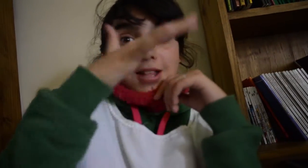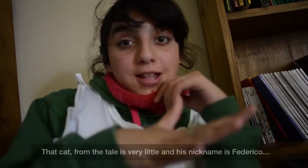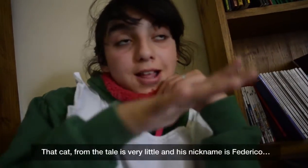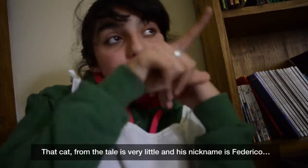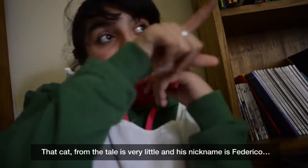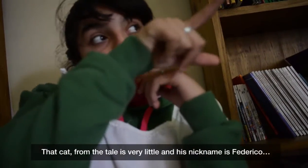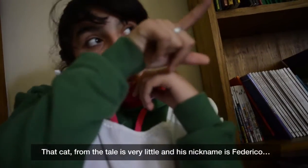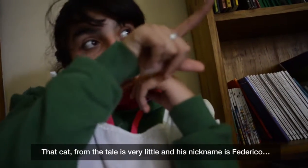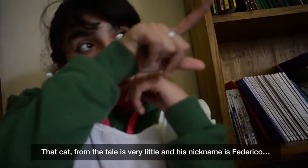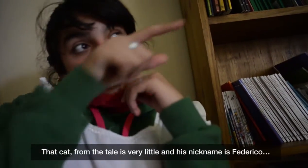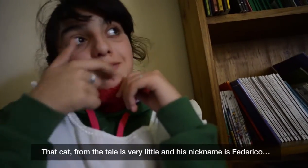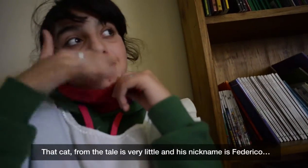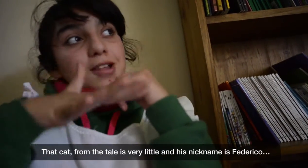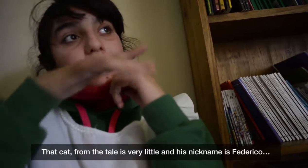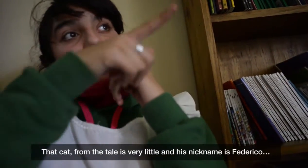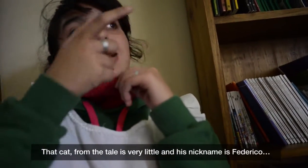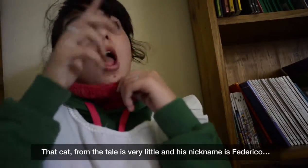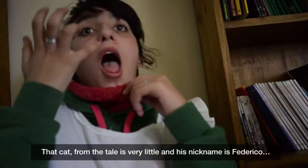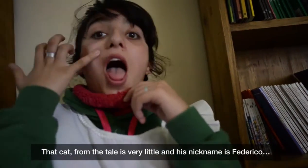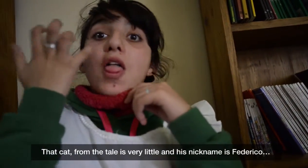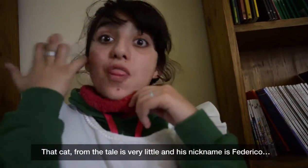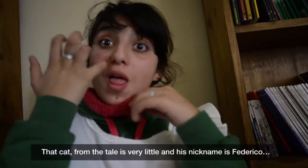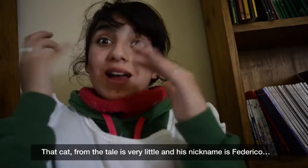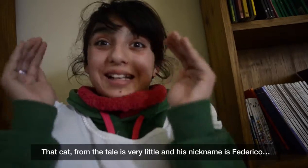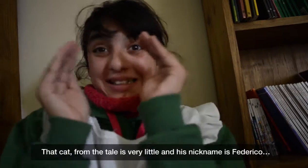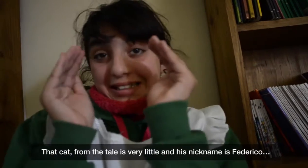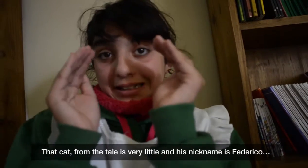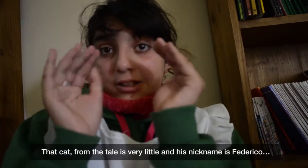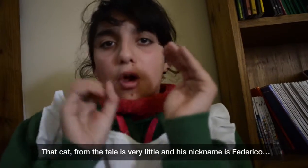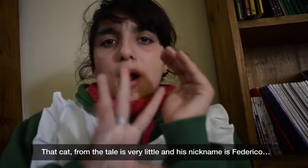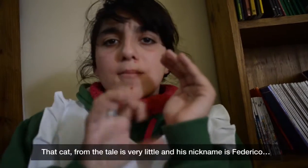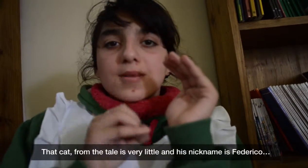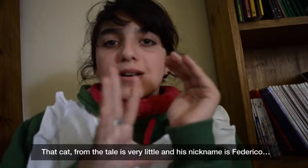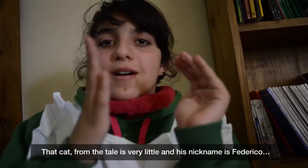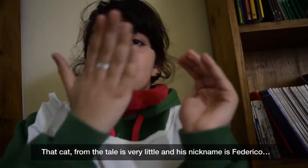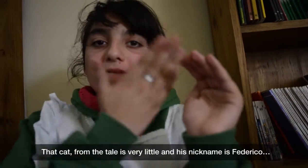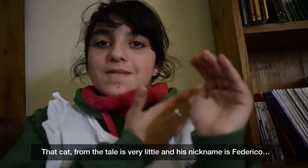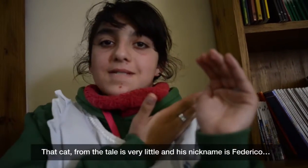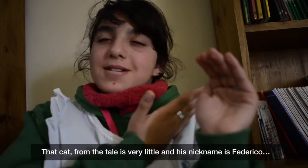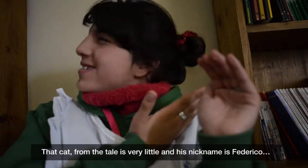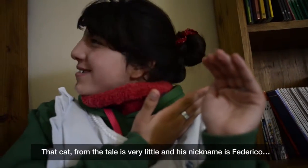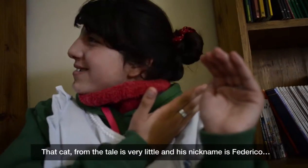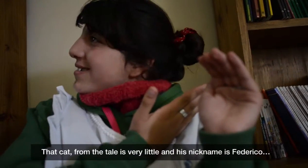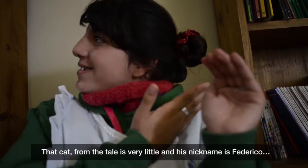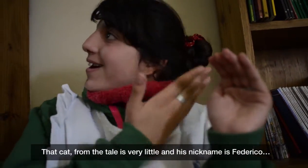El gato ese, el cuento. Sí, pero me parece que no se llama así. Es chiquito. Cuando yo lo llamo. Se llama, su apodo es